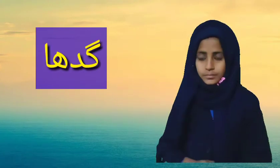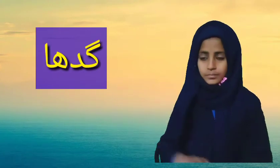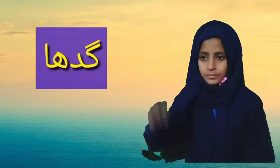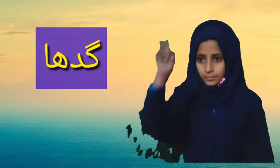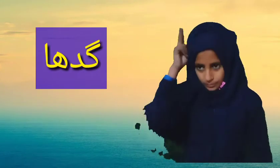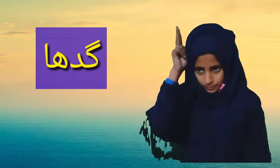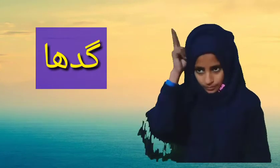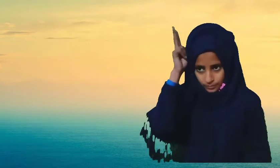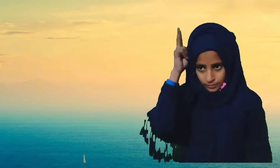गधा,